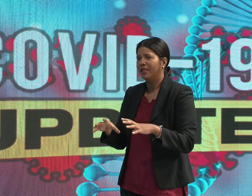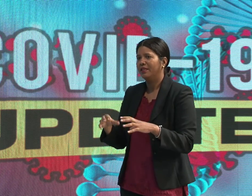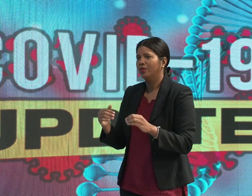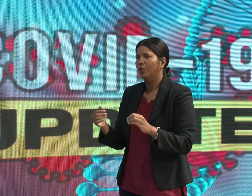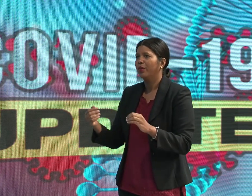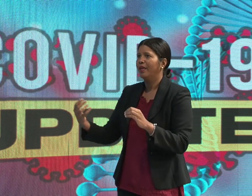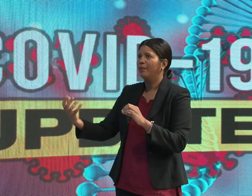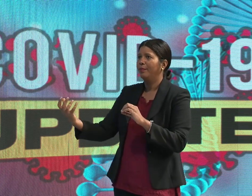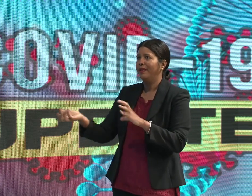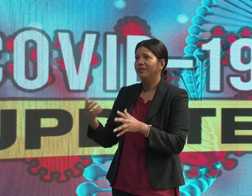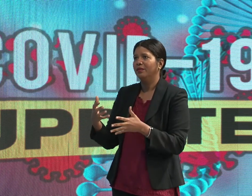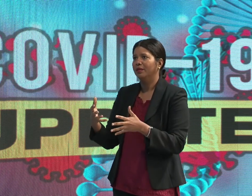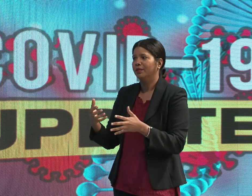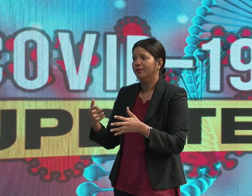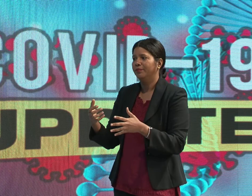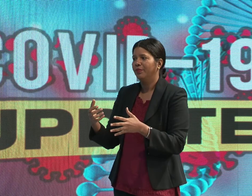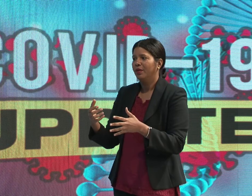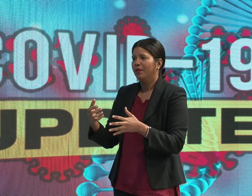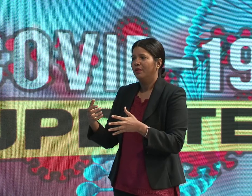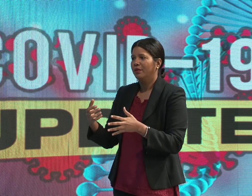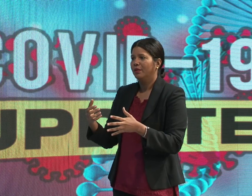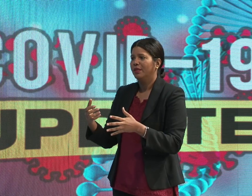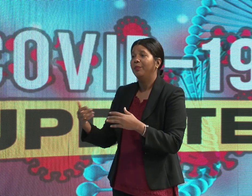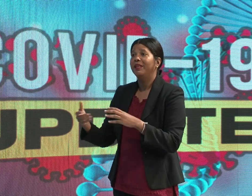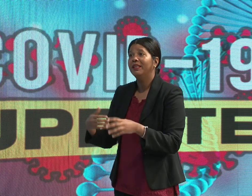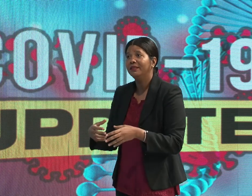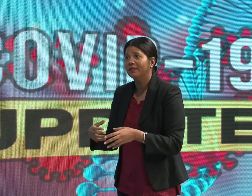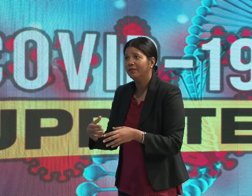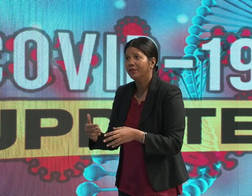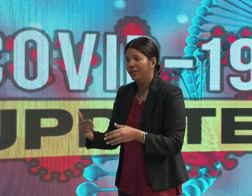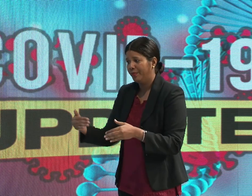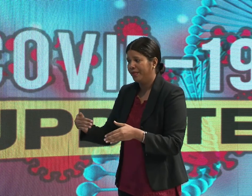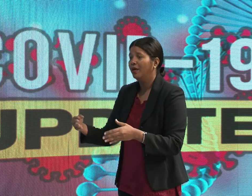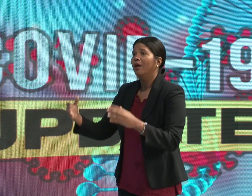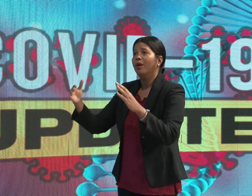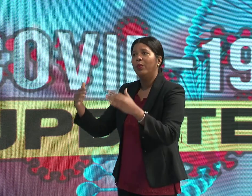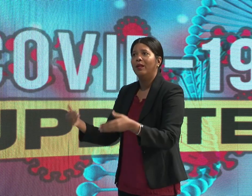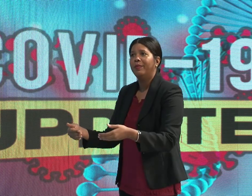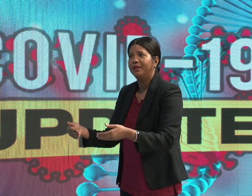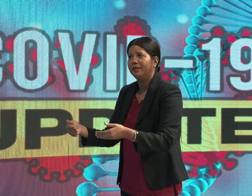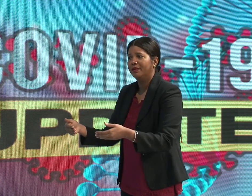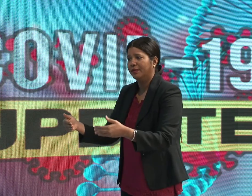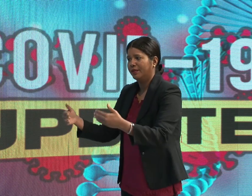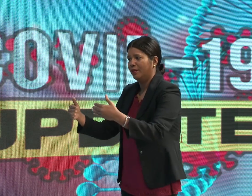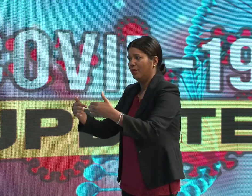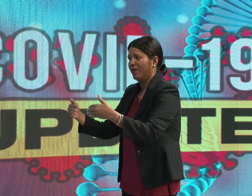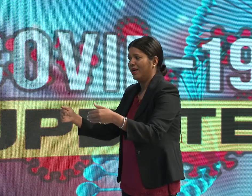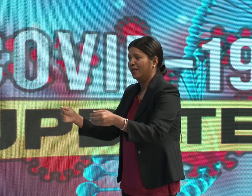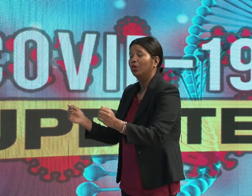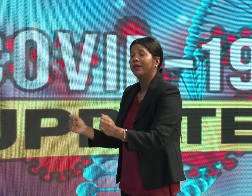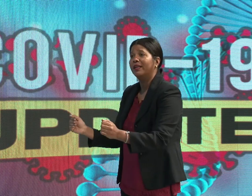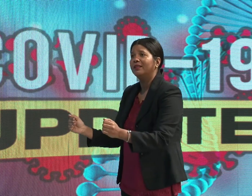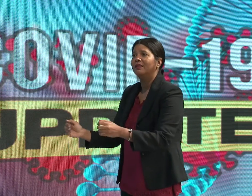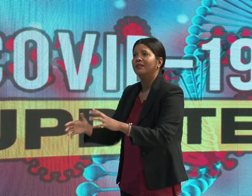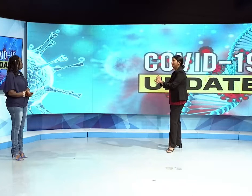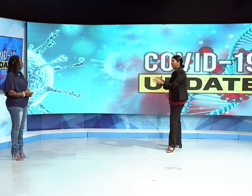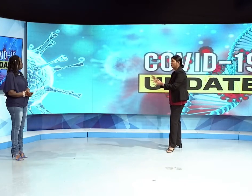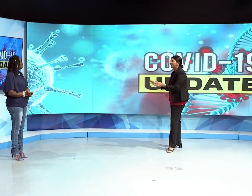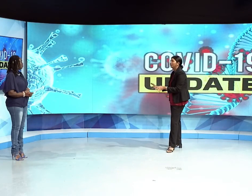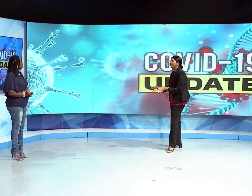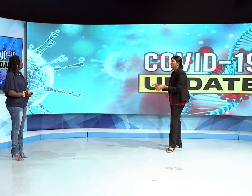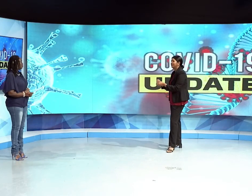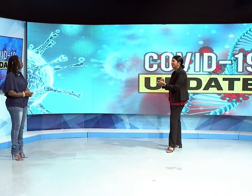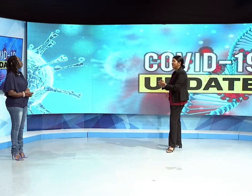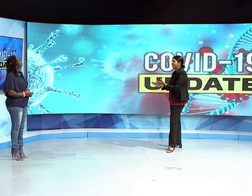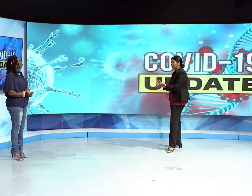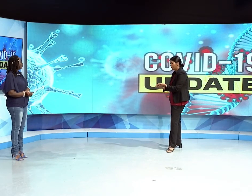heel streng dat we ook geen mensen naar binnen lieten. Okay. Naar binnen. Maar wel binnen waar het loket is. Je